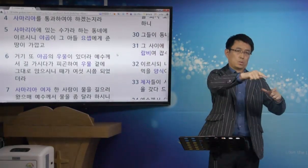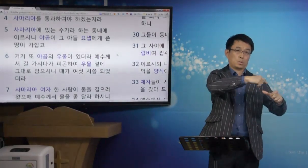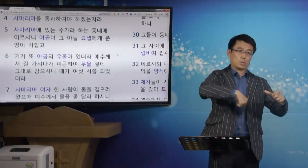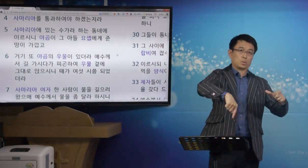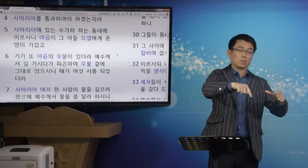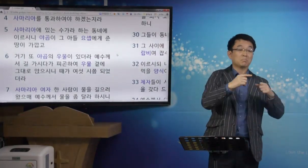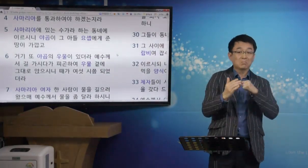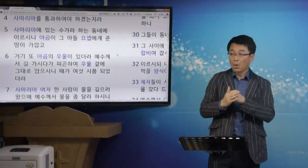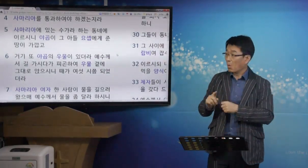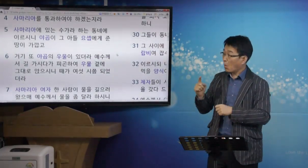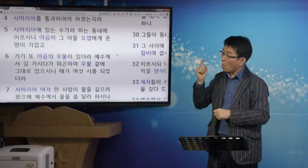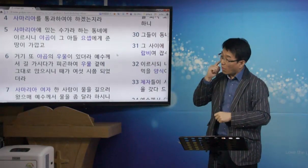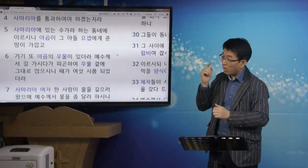공동체가 되었다는 것이죠.